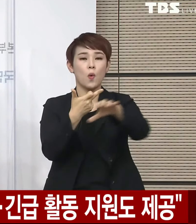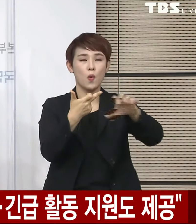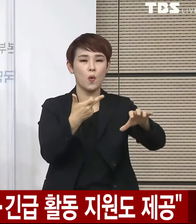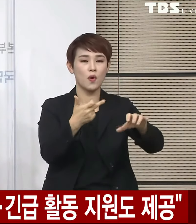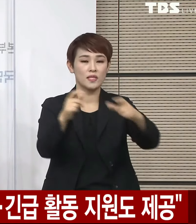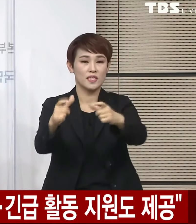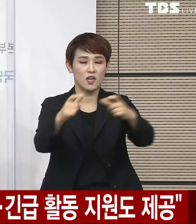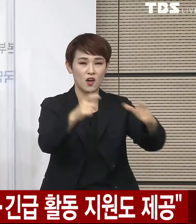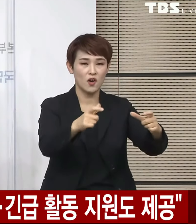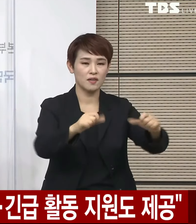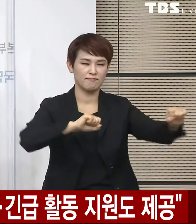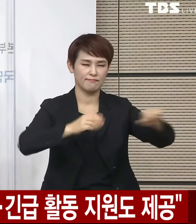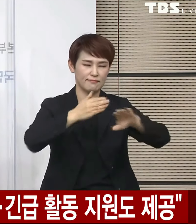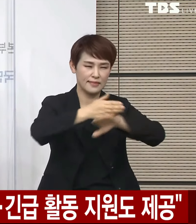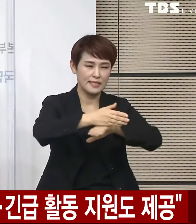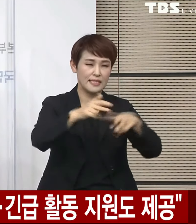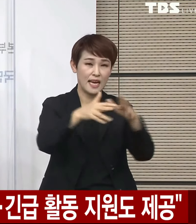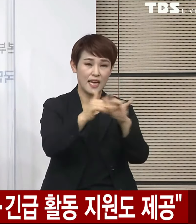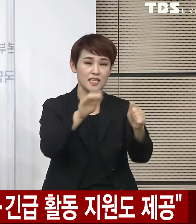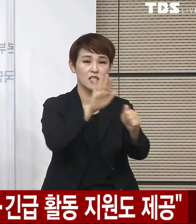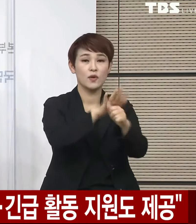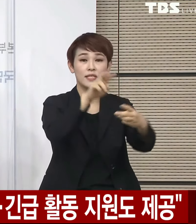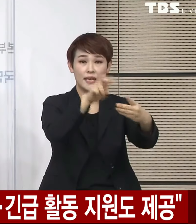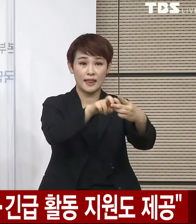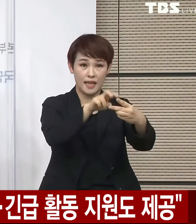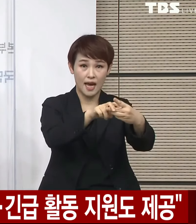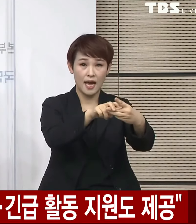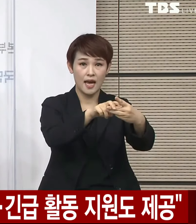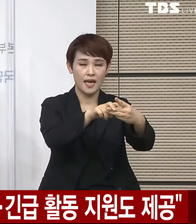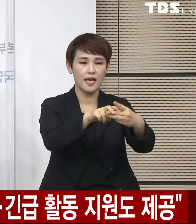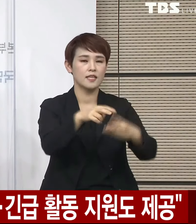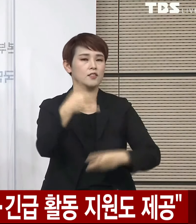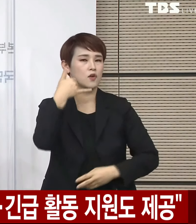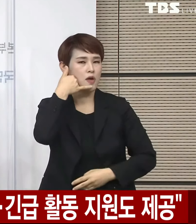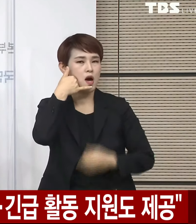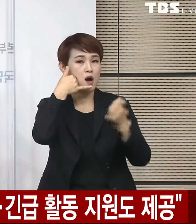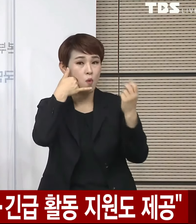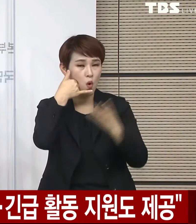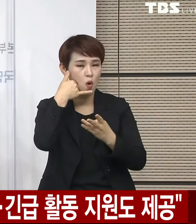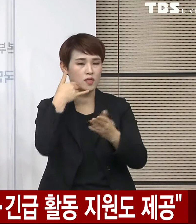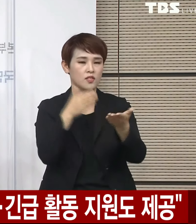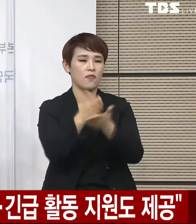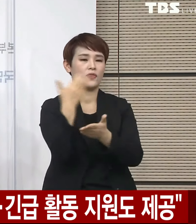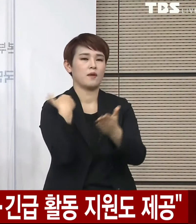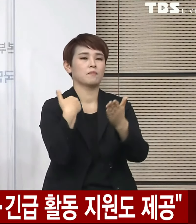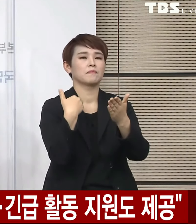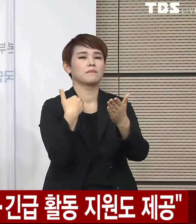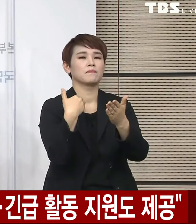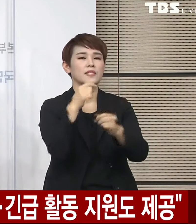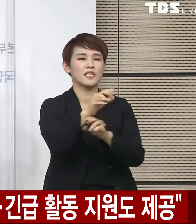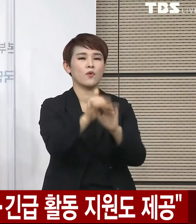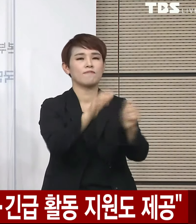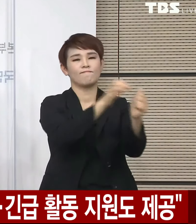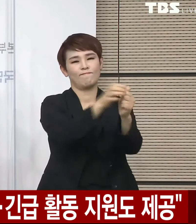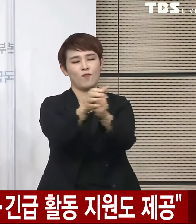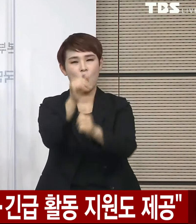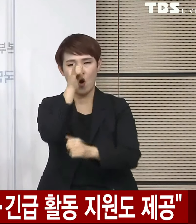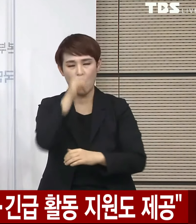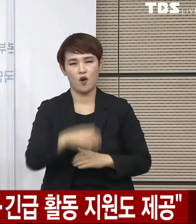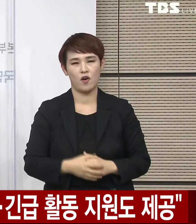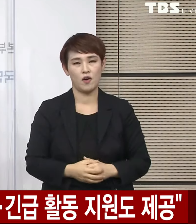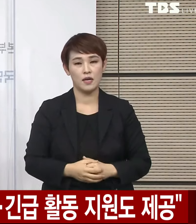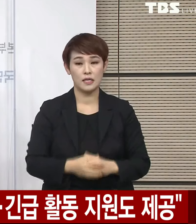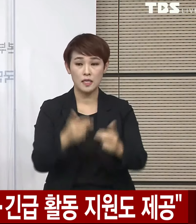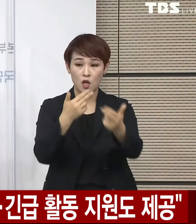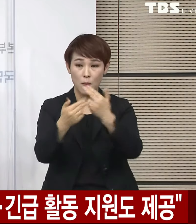장애인 지원센터에 직통 전화번호와 전담 직원을 배정하고 관련